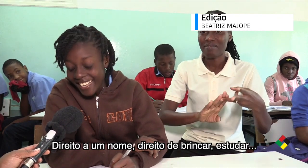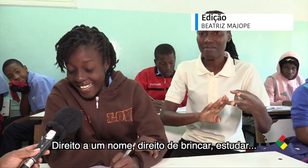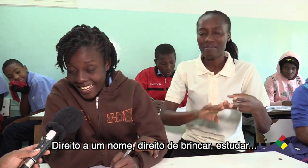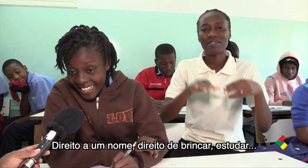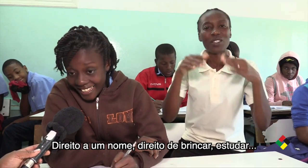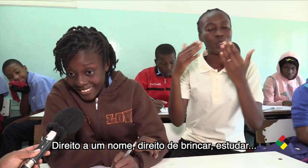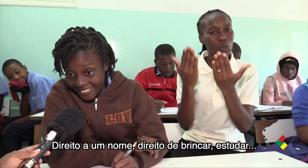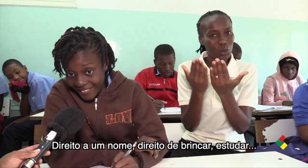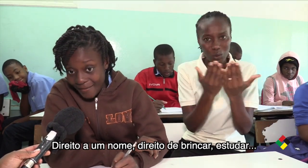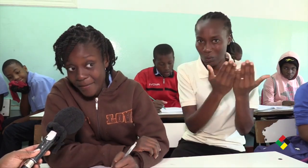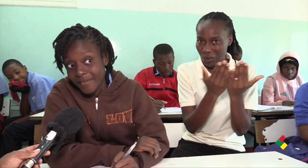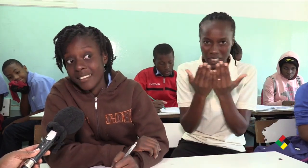estudar.